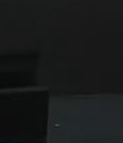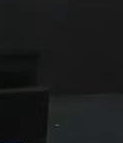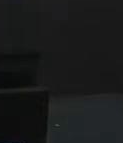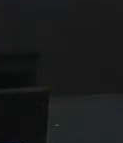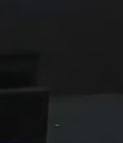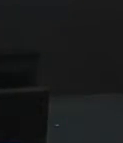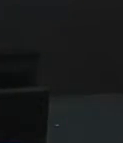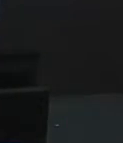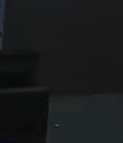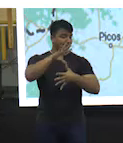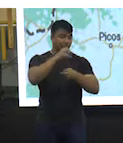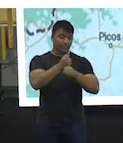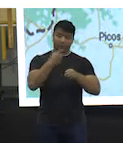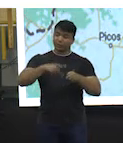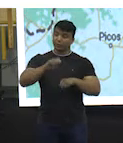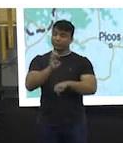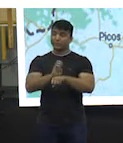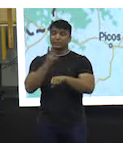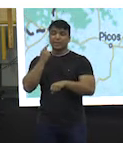Olha o mapa aí do estado do Ceará.